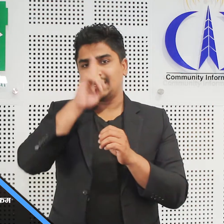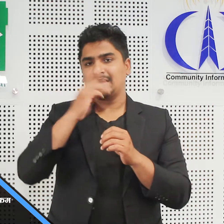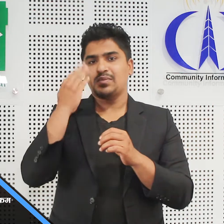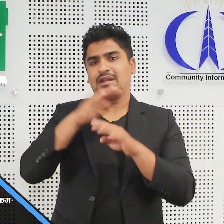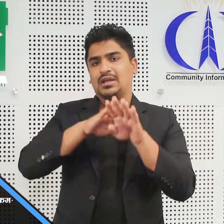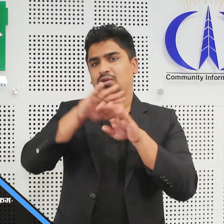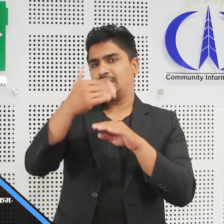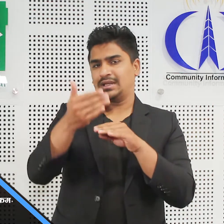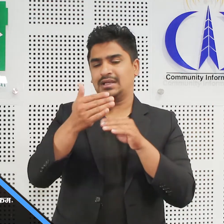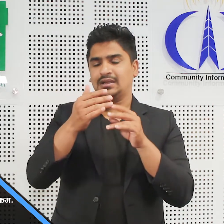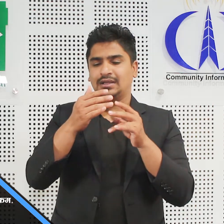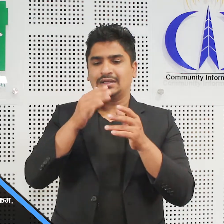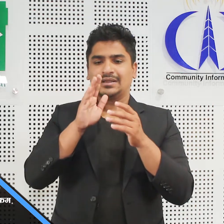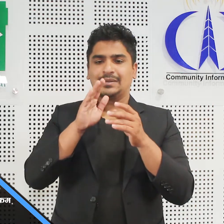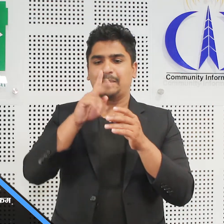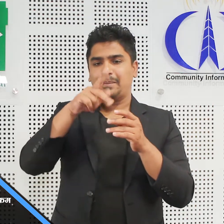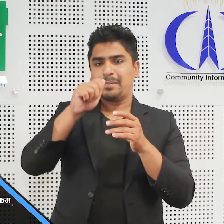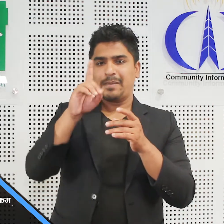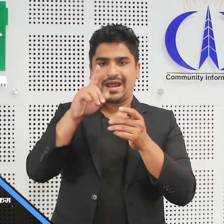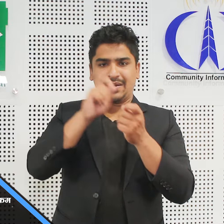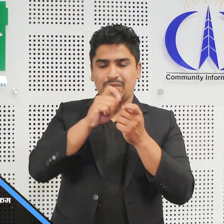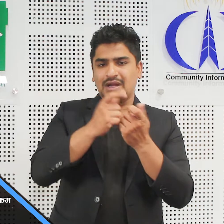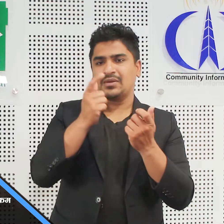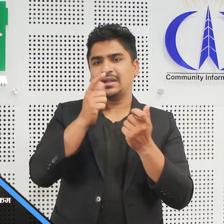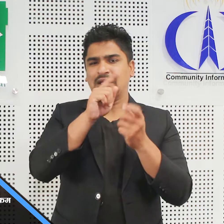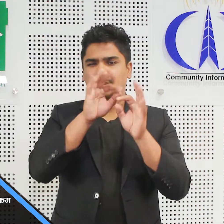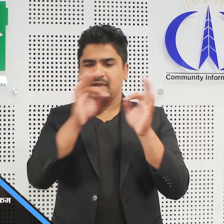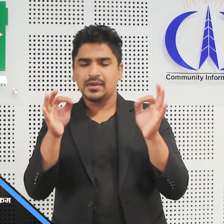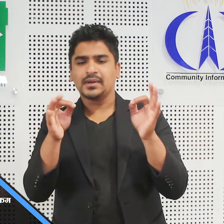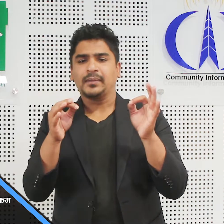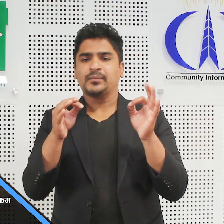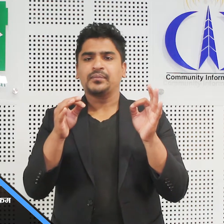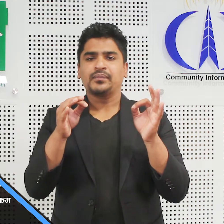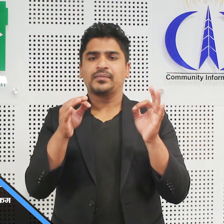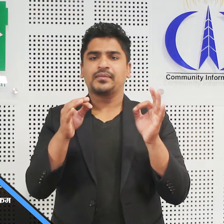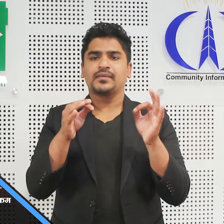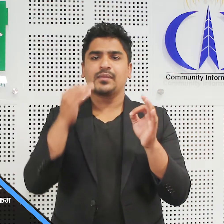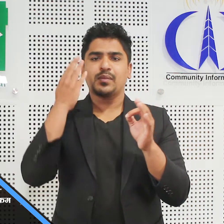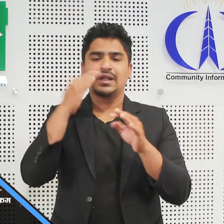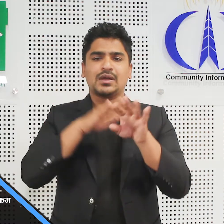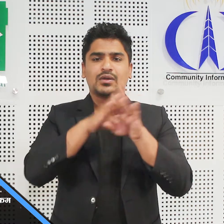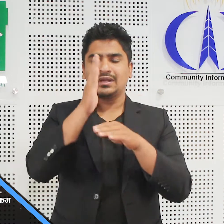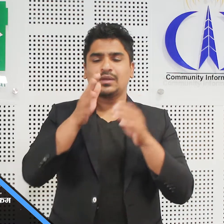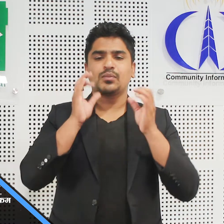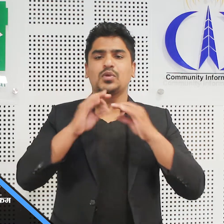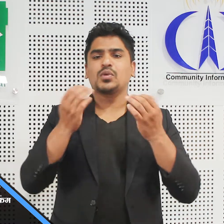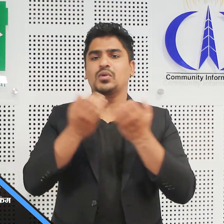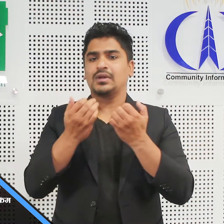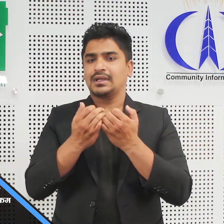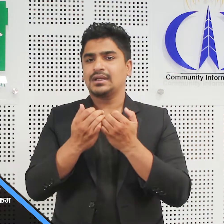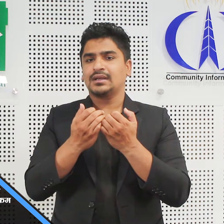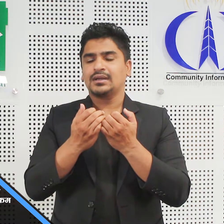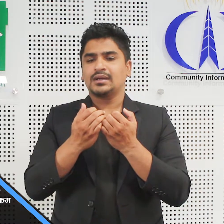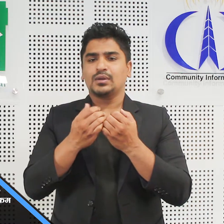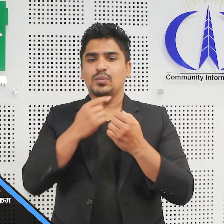त्योभन्दा अगाडि त उहाँहरूलाई रोजगारमूलक सिपहरू सिकाएका छौँ, एकल महिलाहरूलाई जुत्ता चप्पल बनाउने, सेनिटरी प्याड बनाउने, अनि